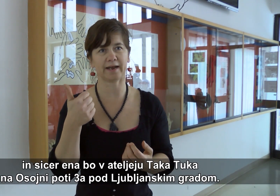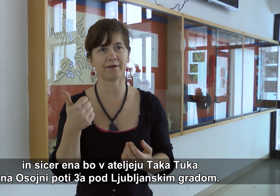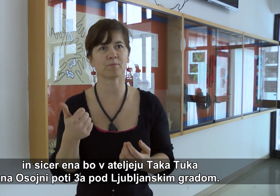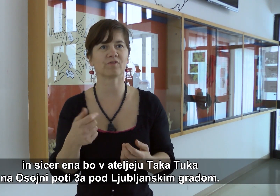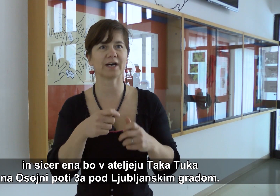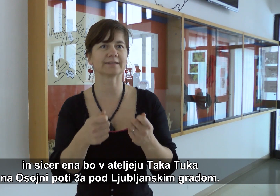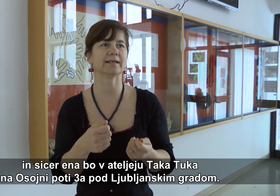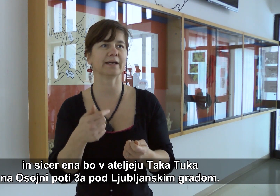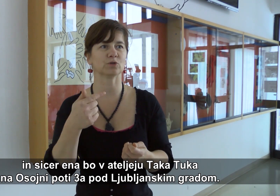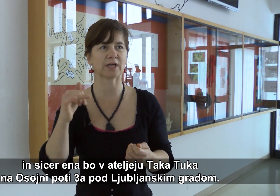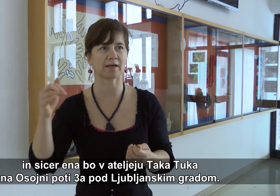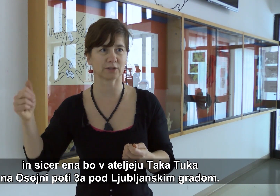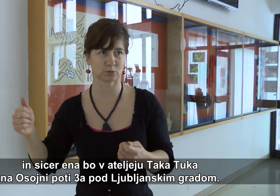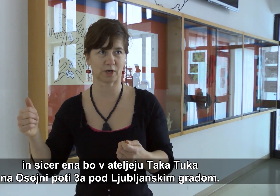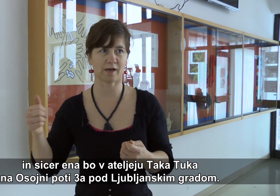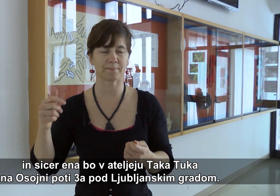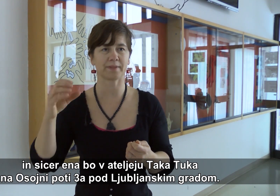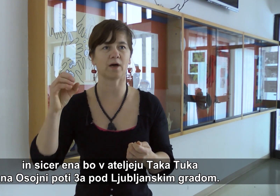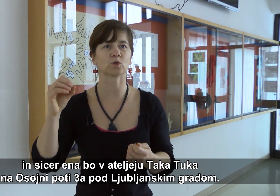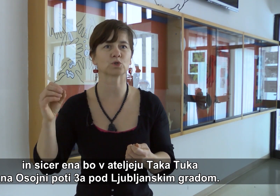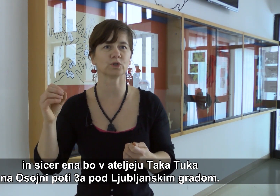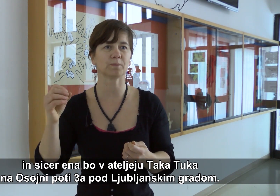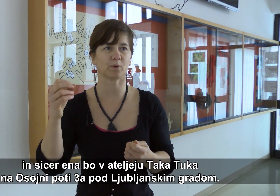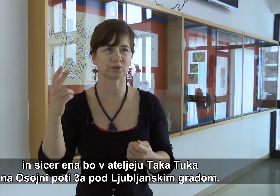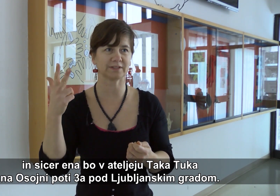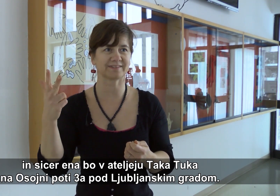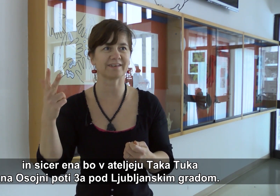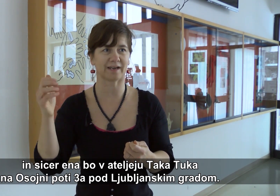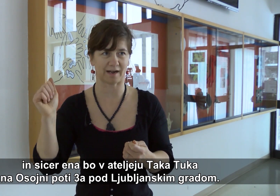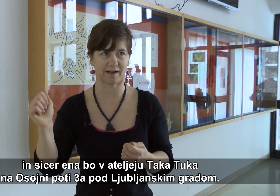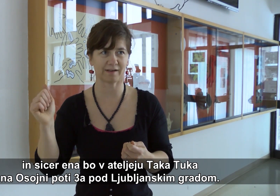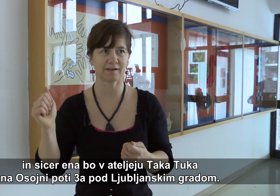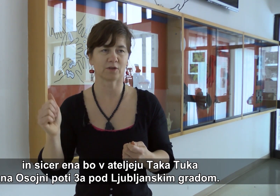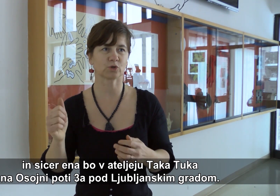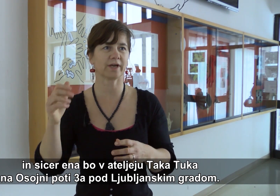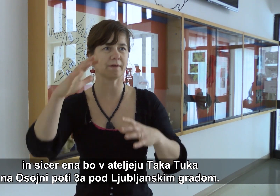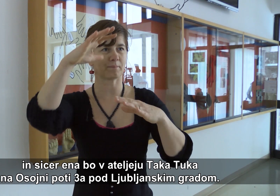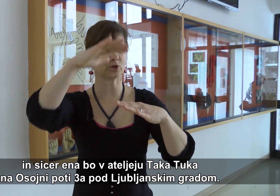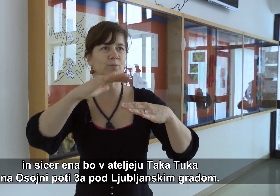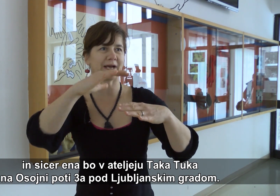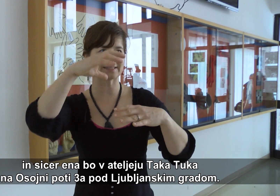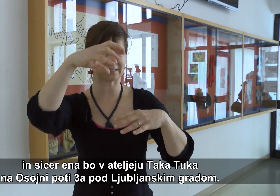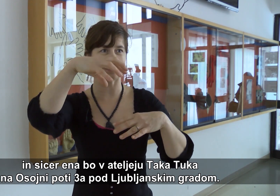ena bo v ateljeju Taka Tuka na Osojni poti 3A, to je pod Ljubljanskim